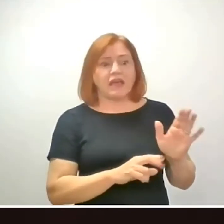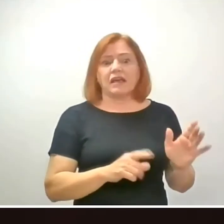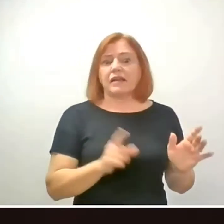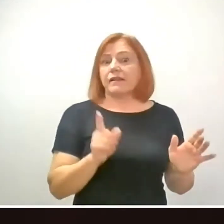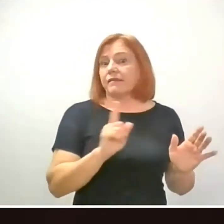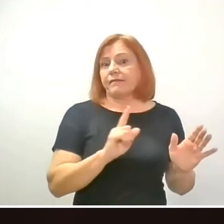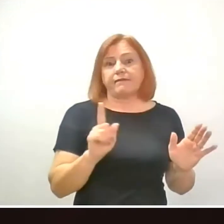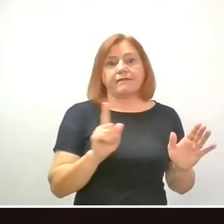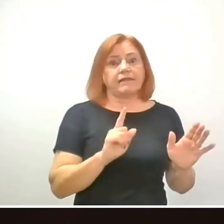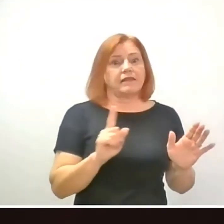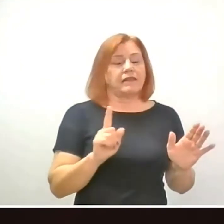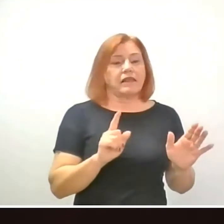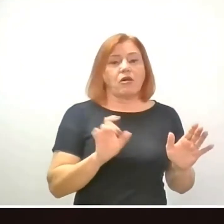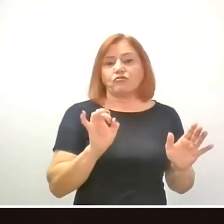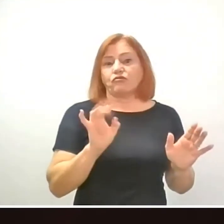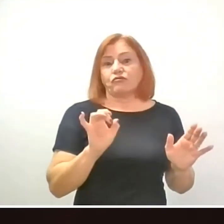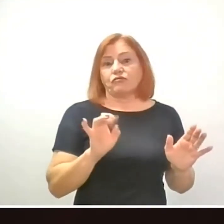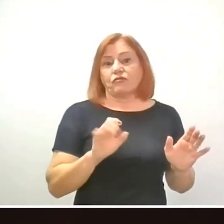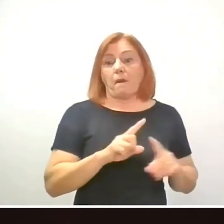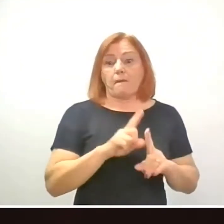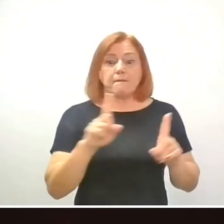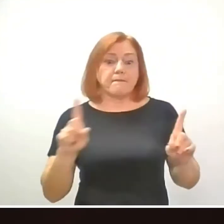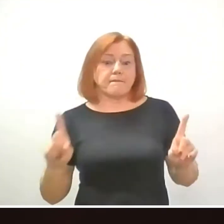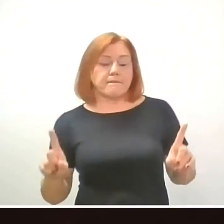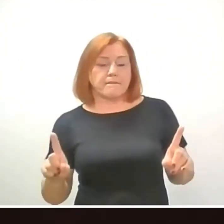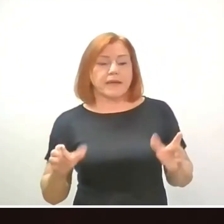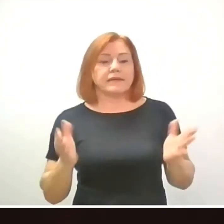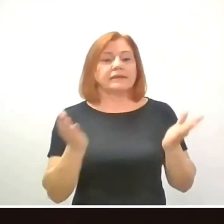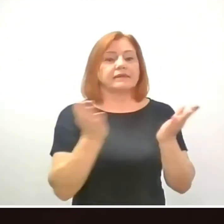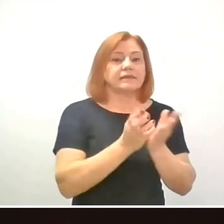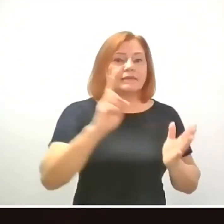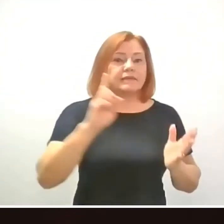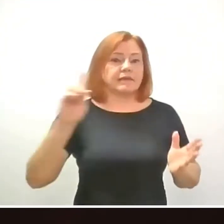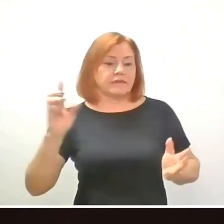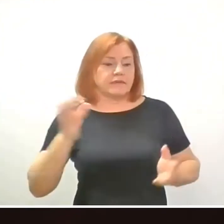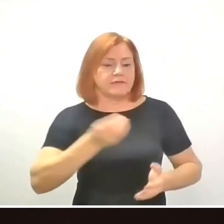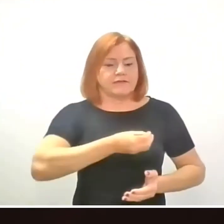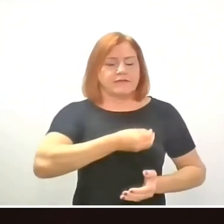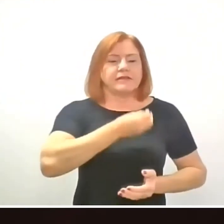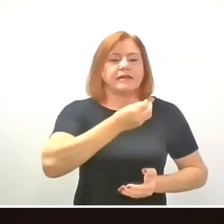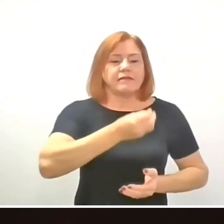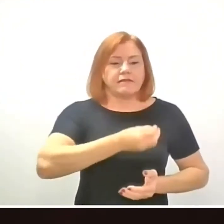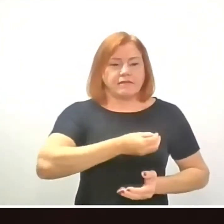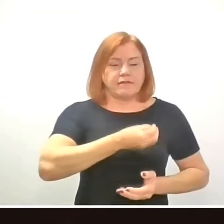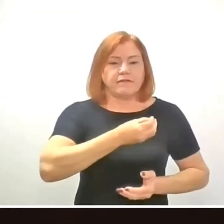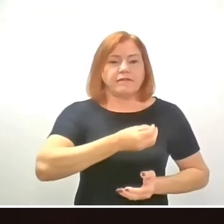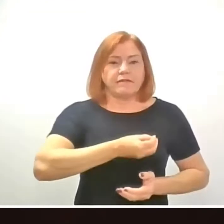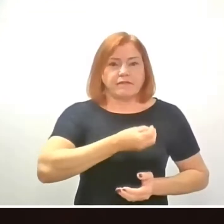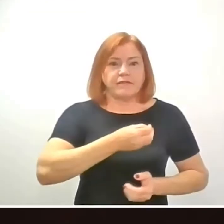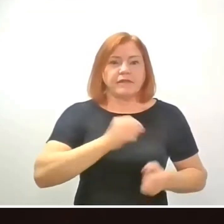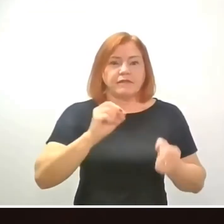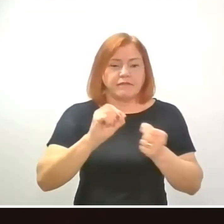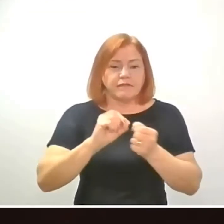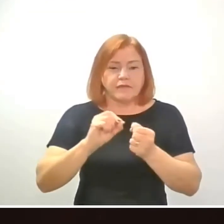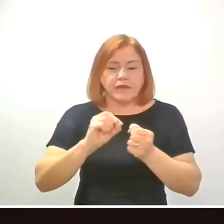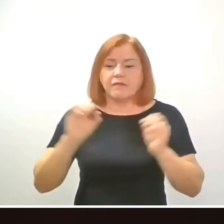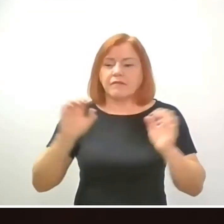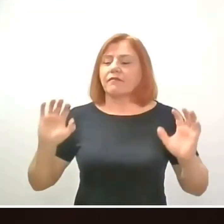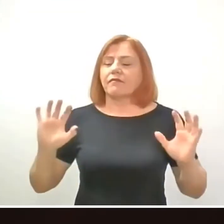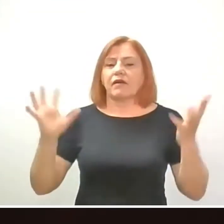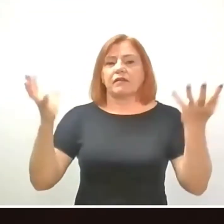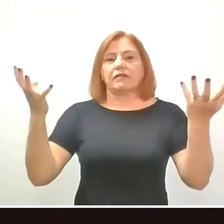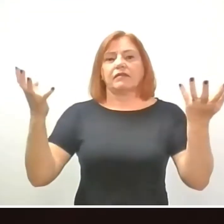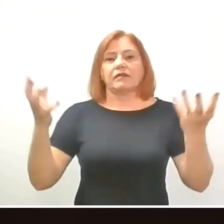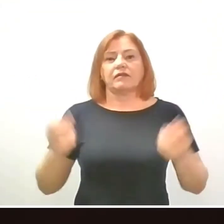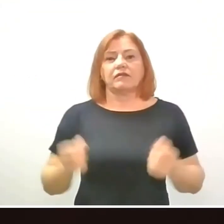A palavra de Deus é viva e eficaz. Então, quando você toma apenas como letra,